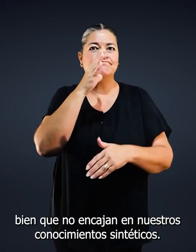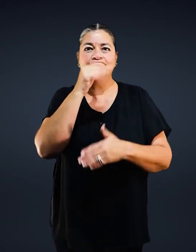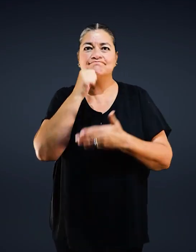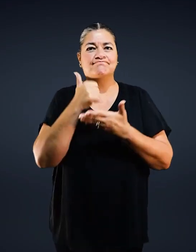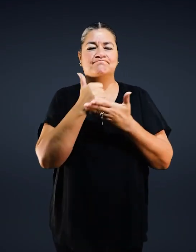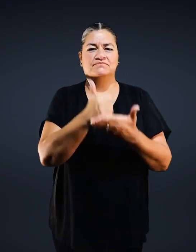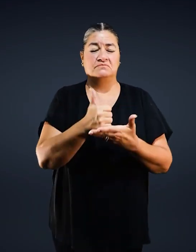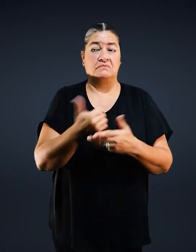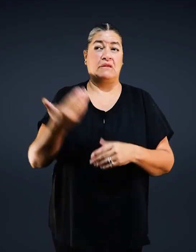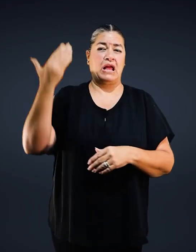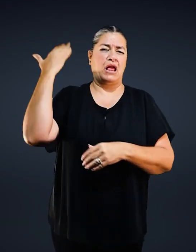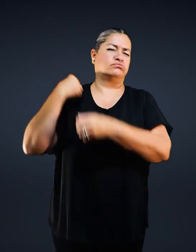sintéticos.